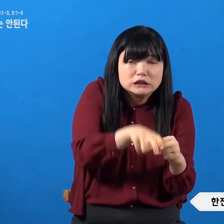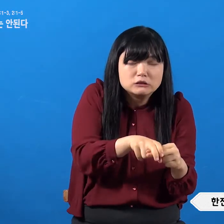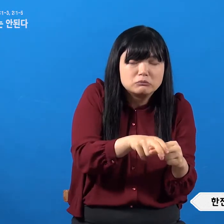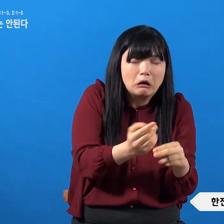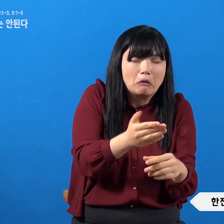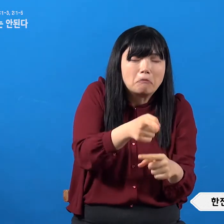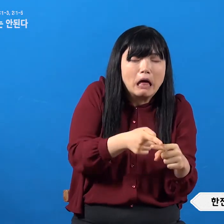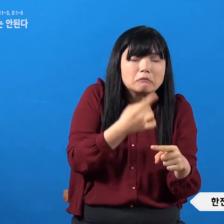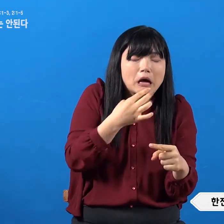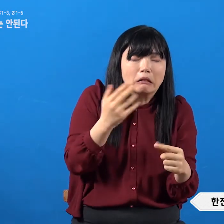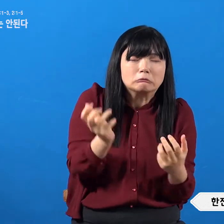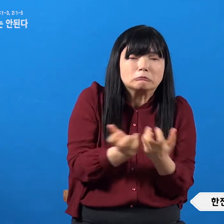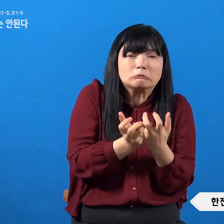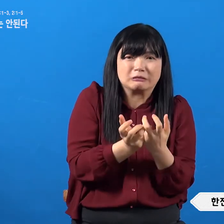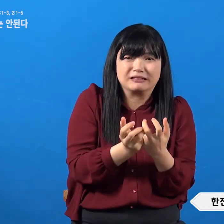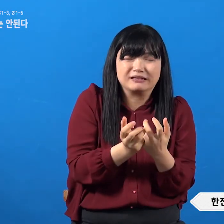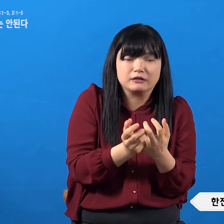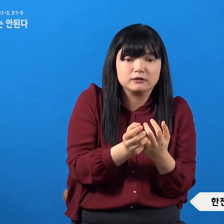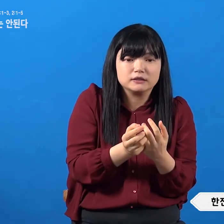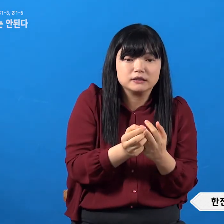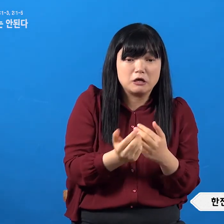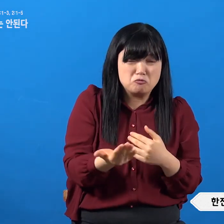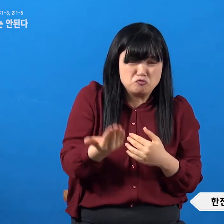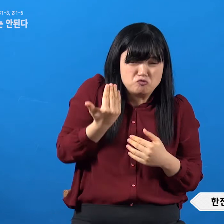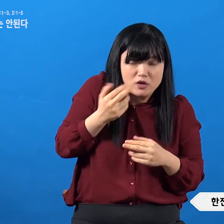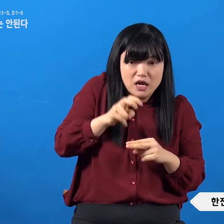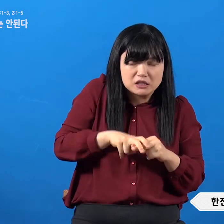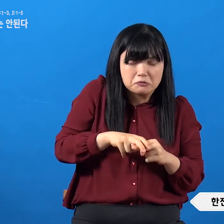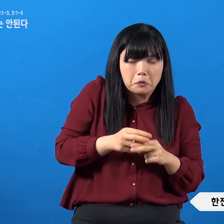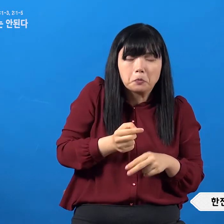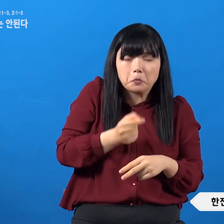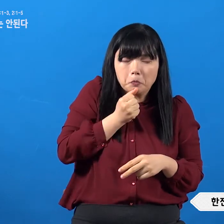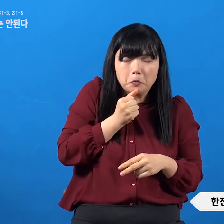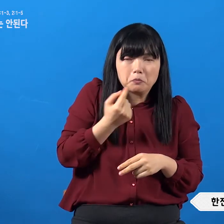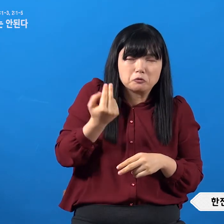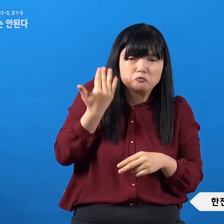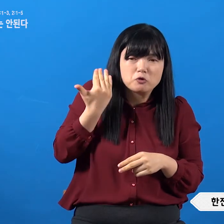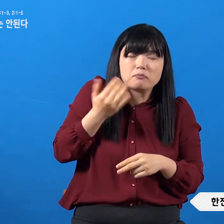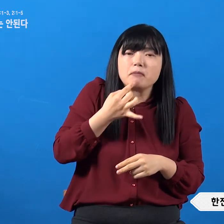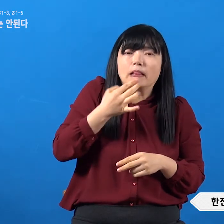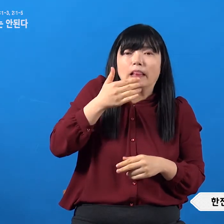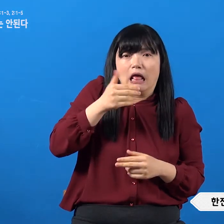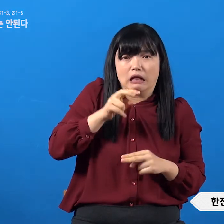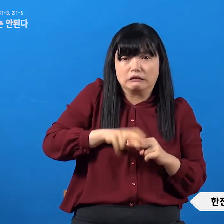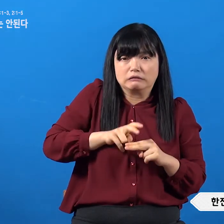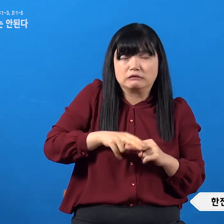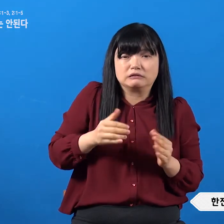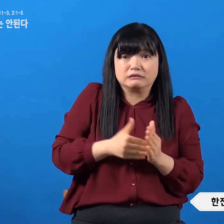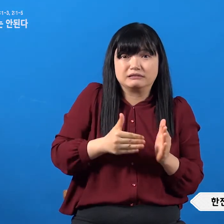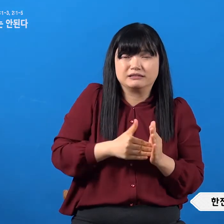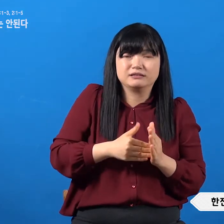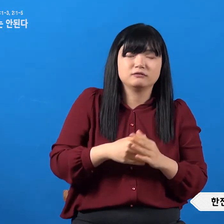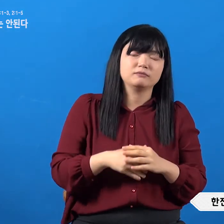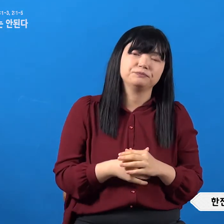나머지 절반만 차고는 그걸로 끝입니다. 3분의 2 지점에 먼저 딱 앉으면 나머지 3분의 1만 채우고는